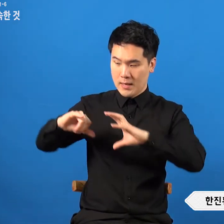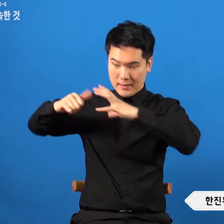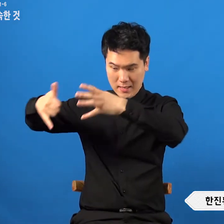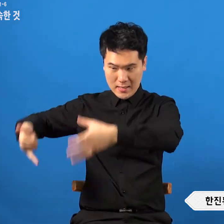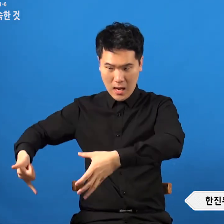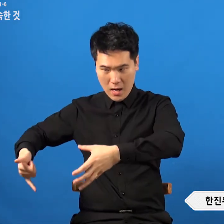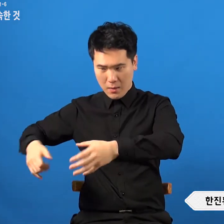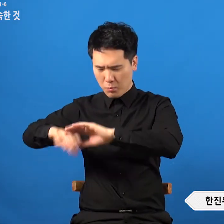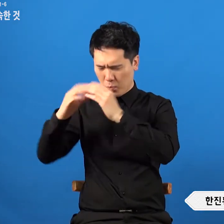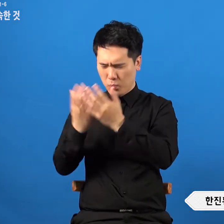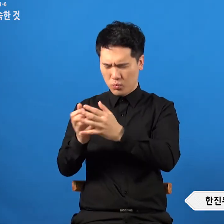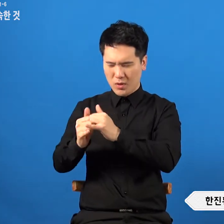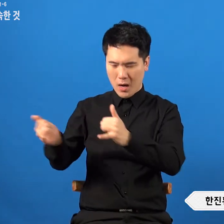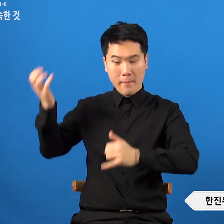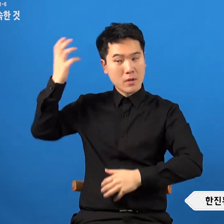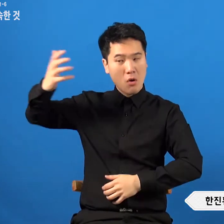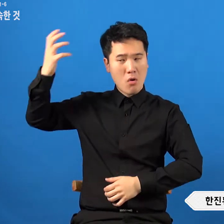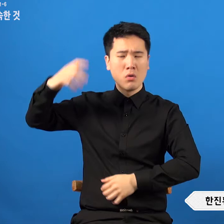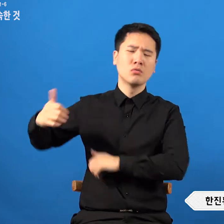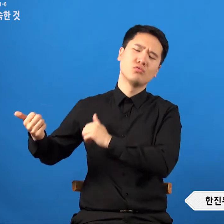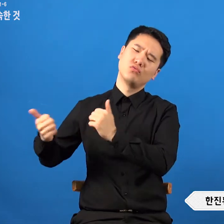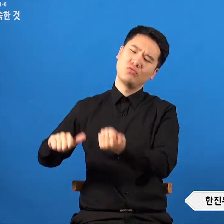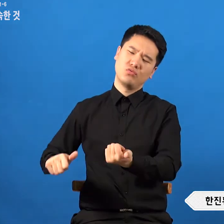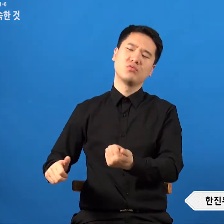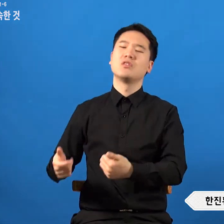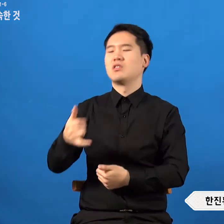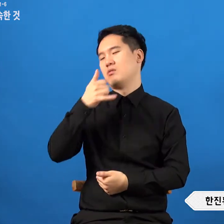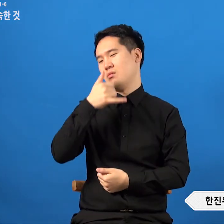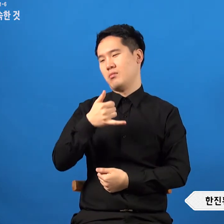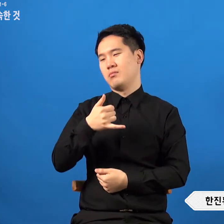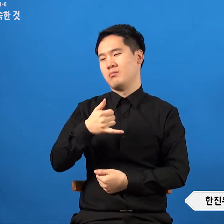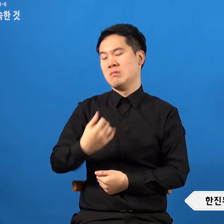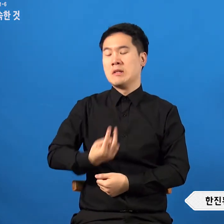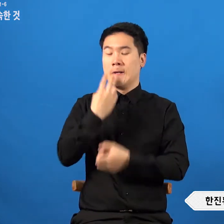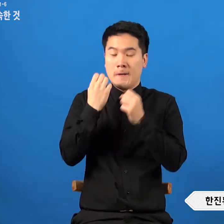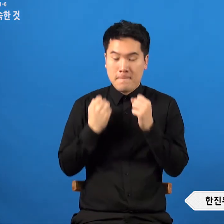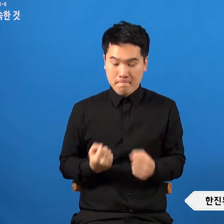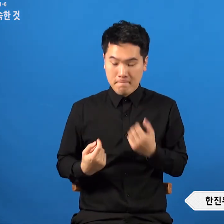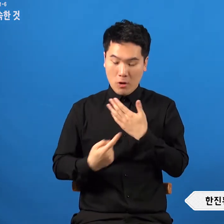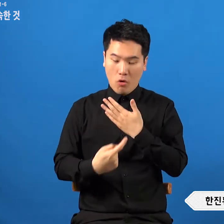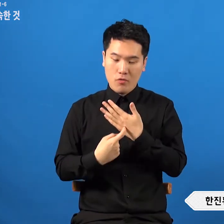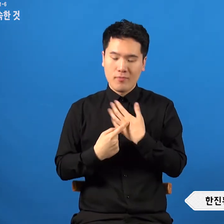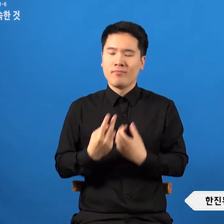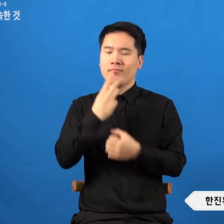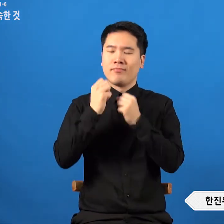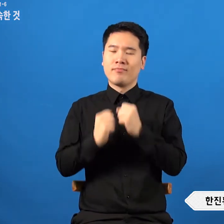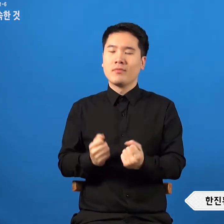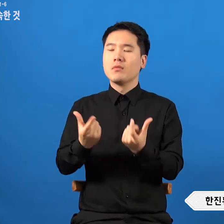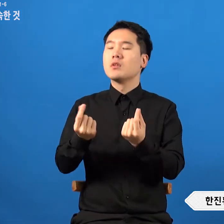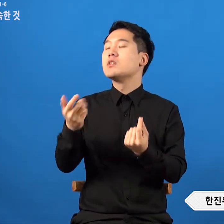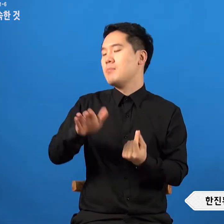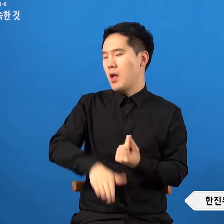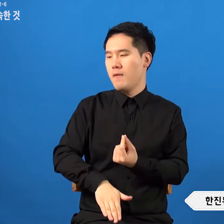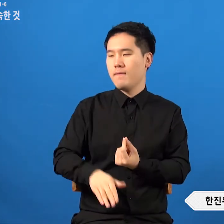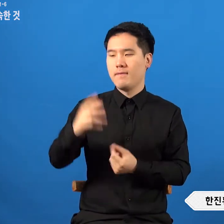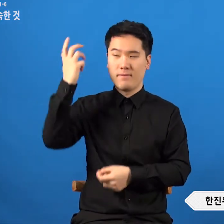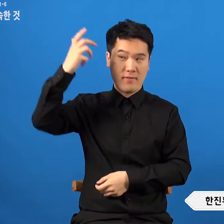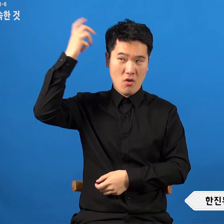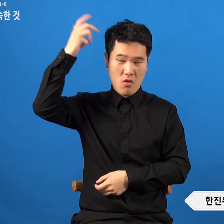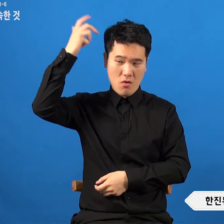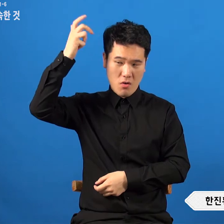다 영적으로는 죽어 있다. 살아서 돌아다니고 있는 것처럼 보이지만 영적으로는 다 죽어 있는 존재다.